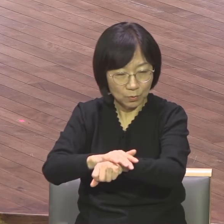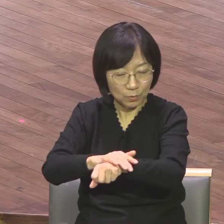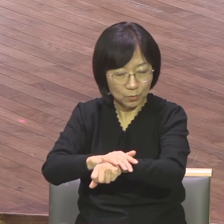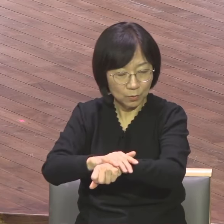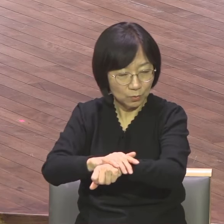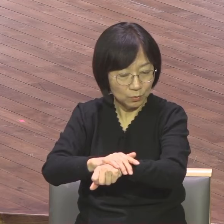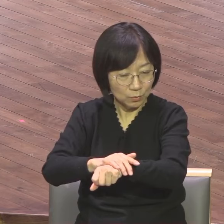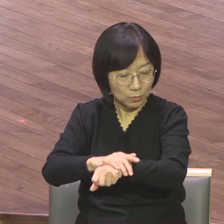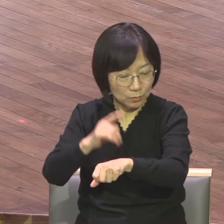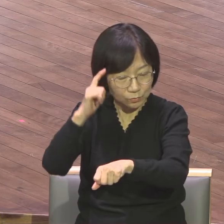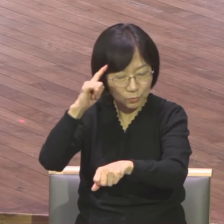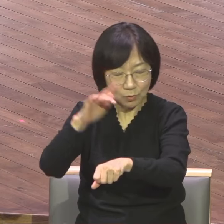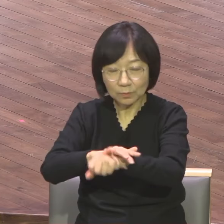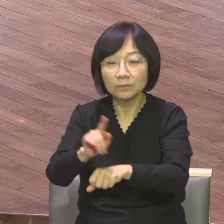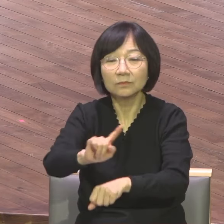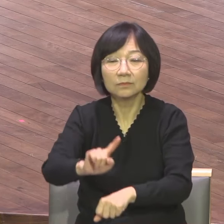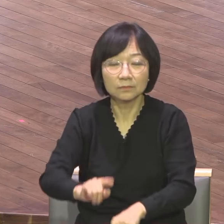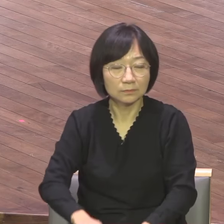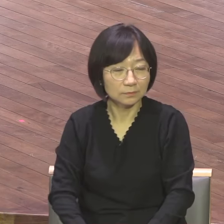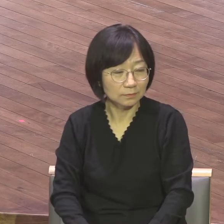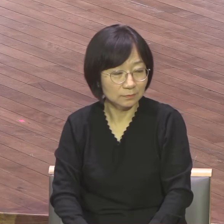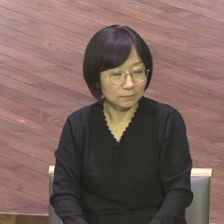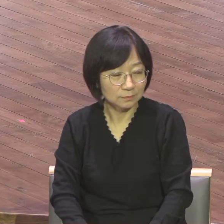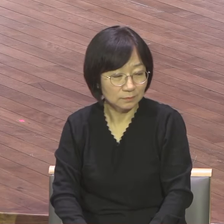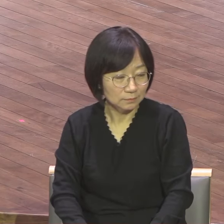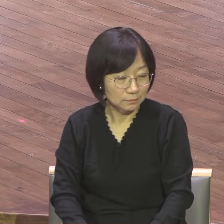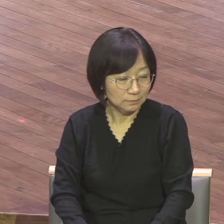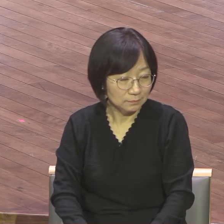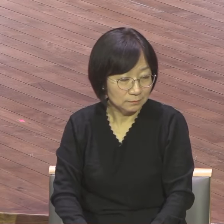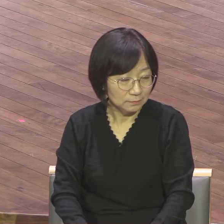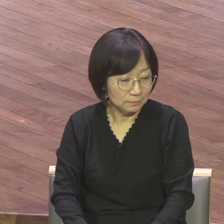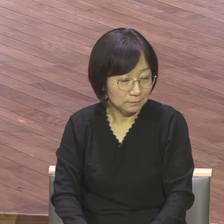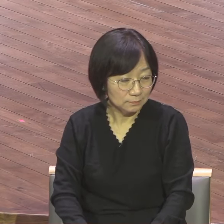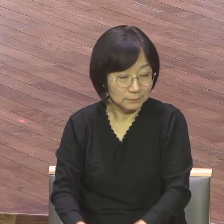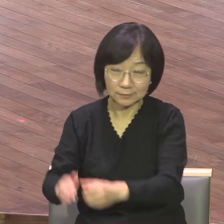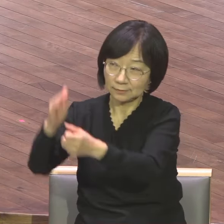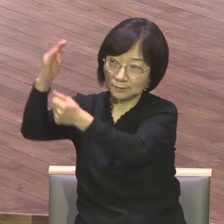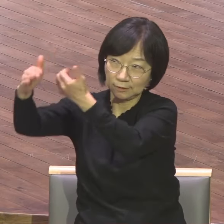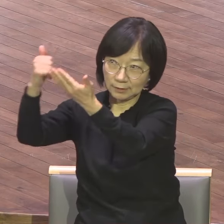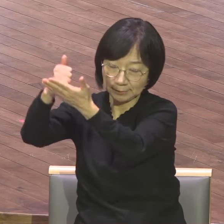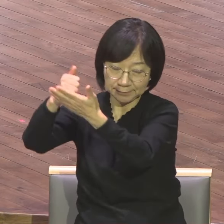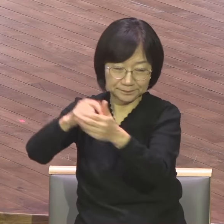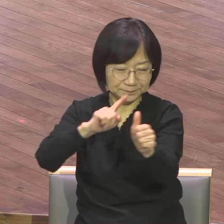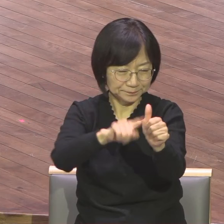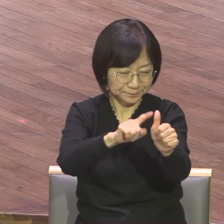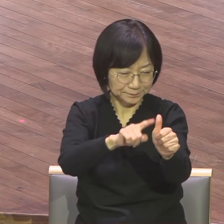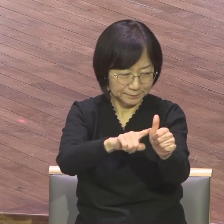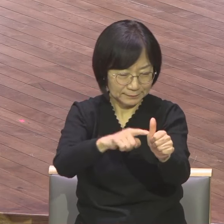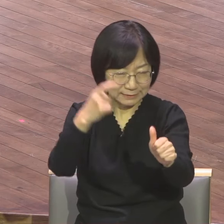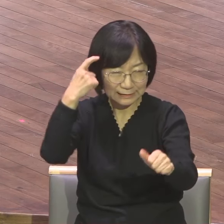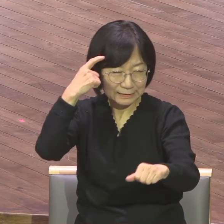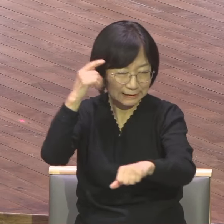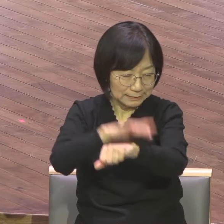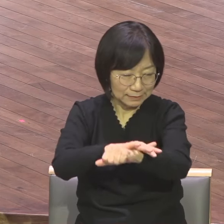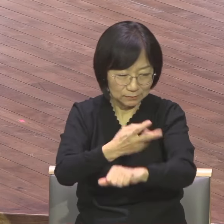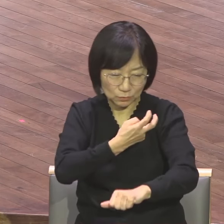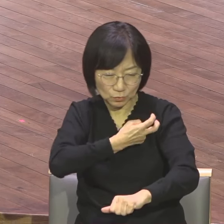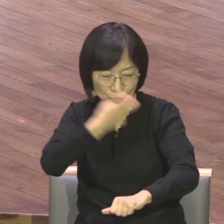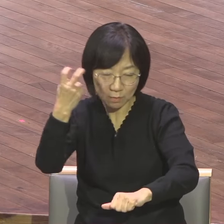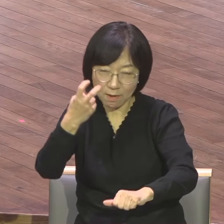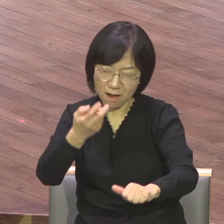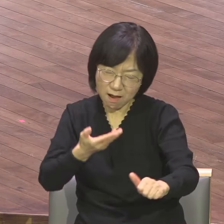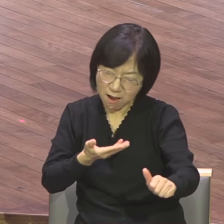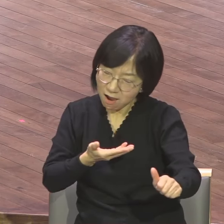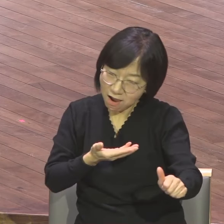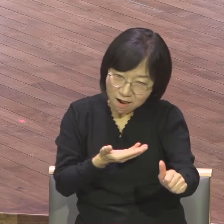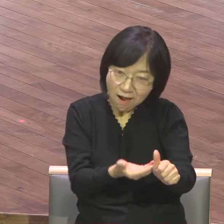때부터 지혜로운 자 아니었다니까요. 하나님 주신 것을 밝혀내고 있어요. 하나님이 솔로몬에게 지혜와